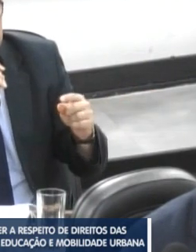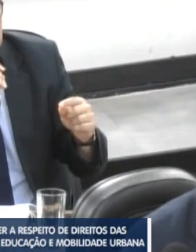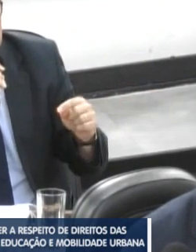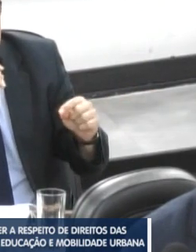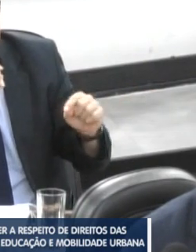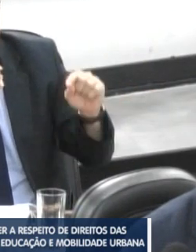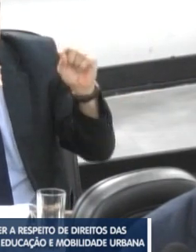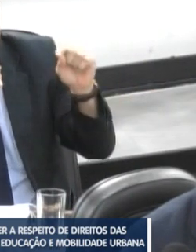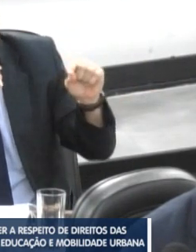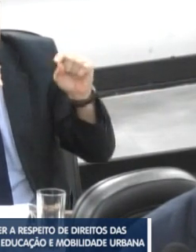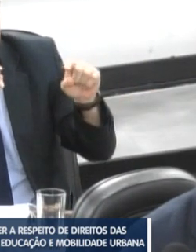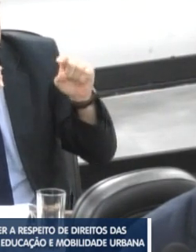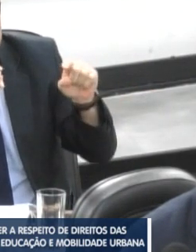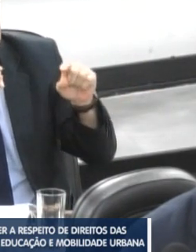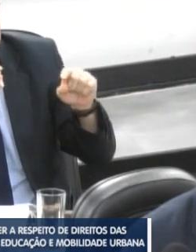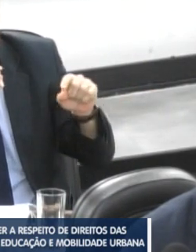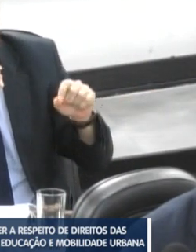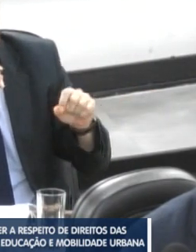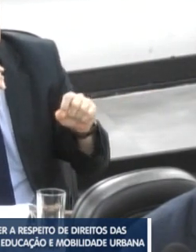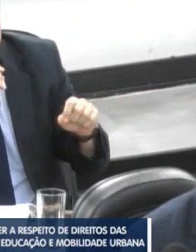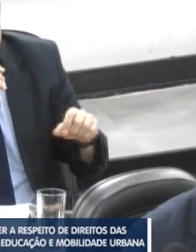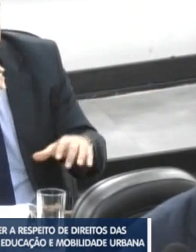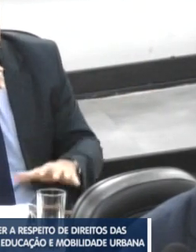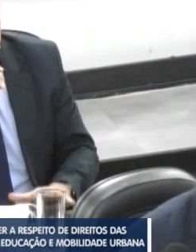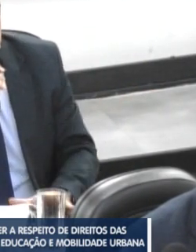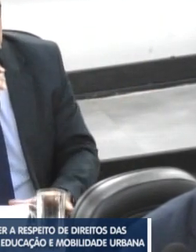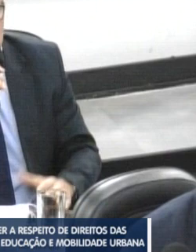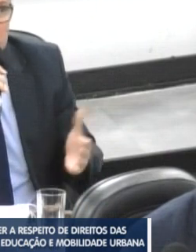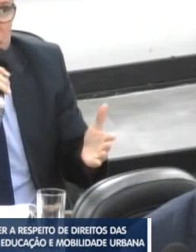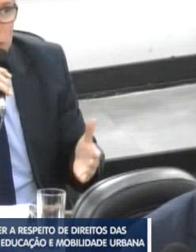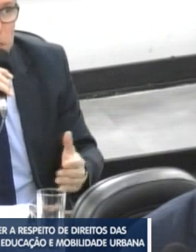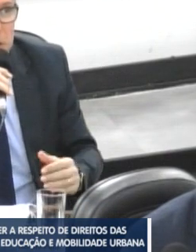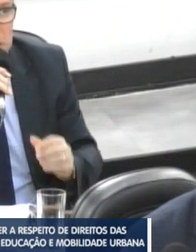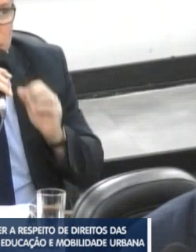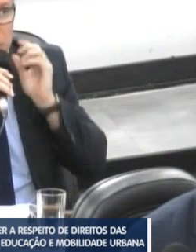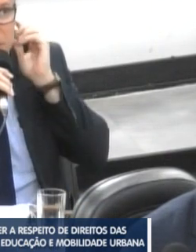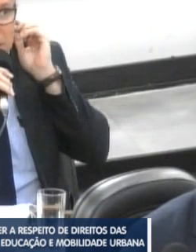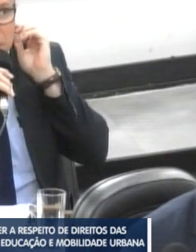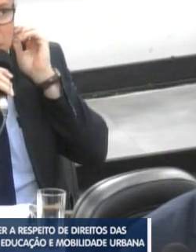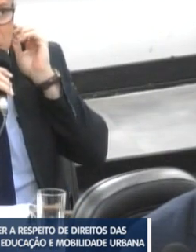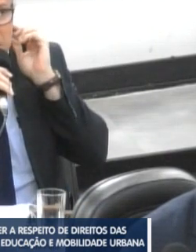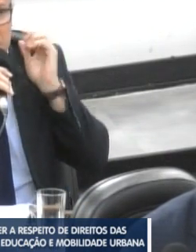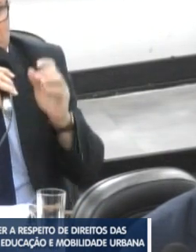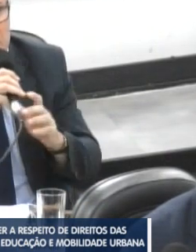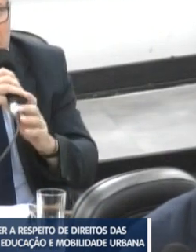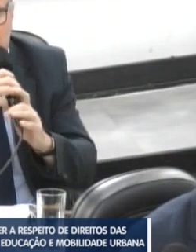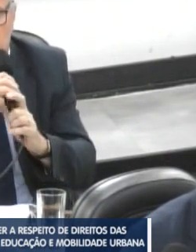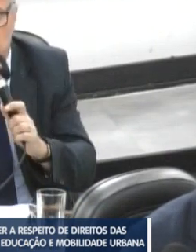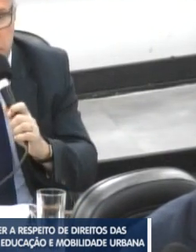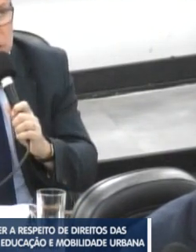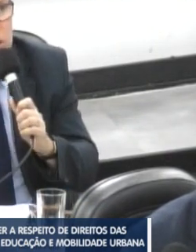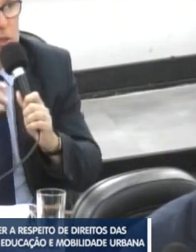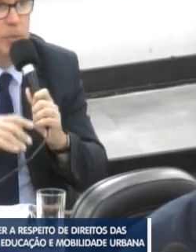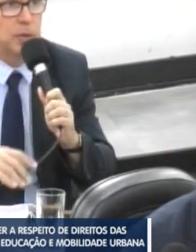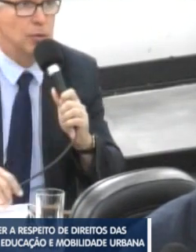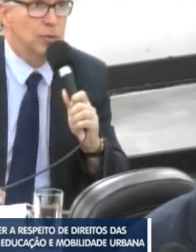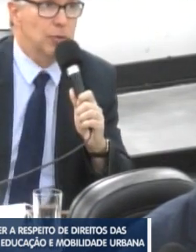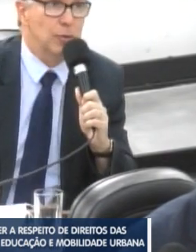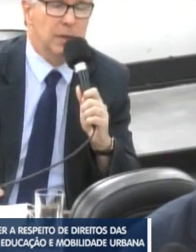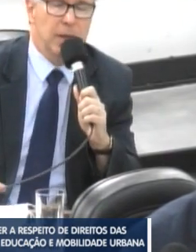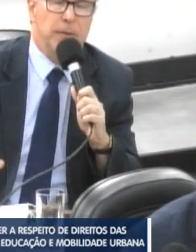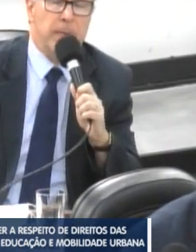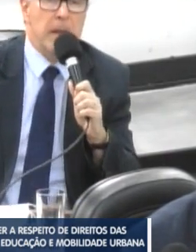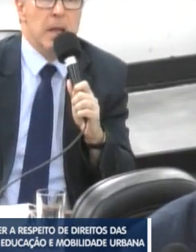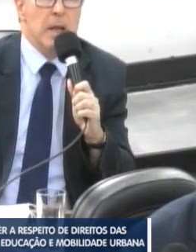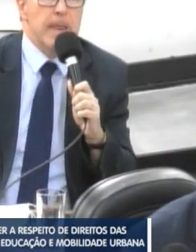dizer do auxiliar em sala de aula. Eu, por 2 anos, presidi a comissão de educação desta casa, hoje presidida pelo